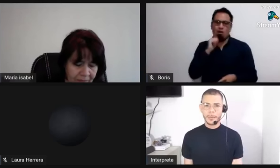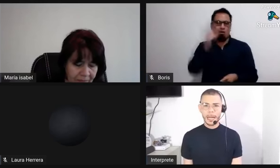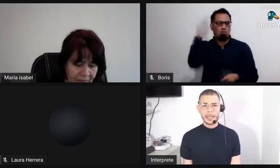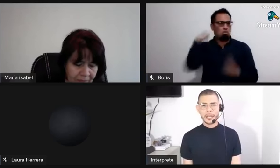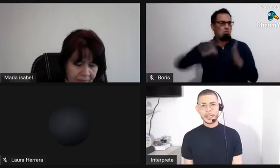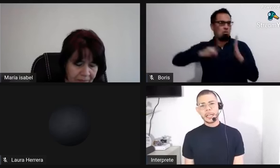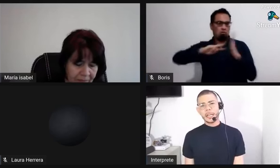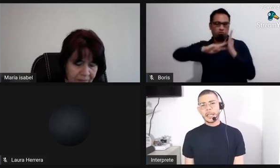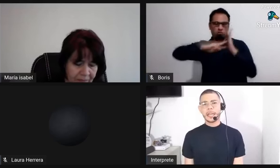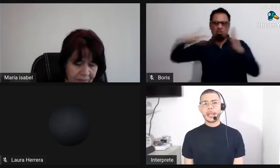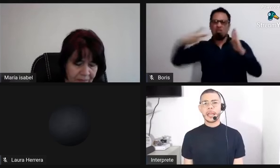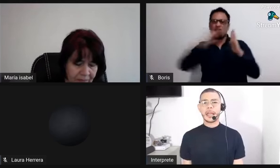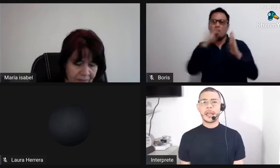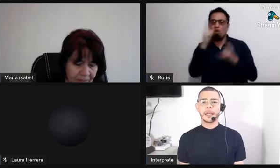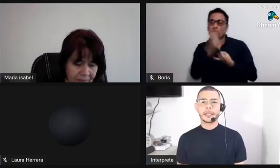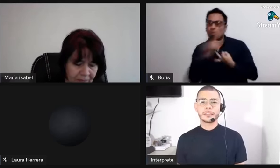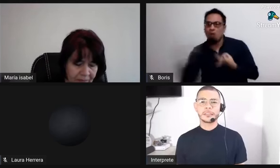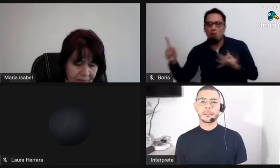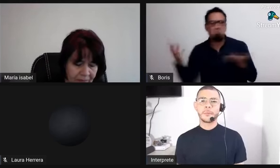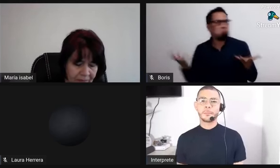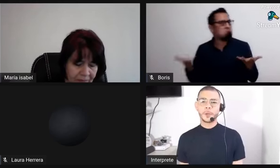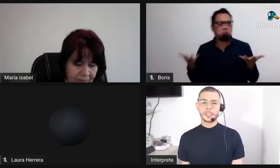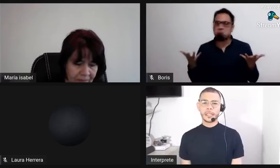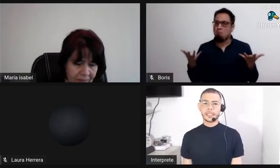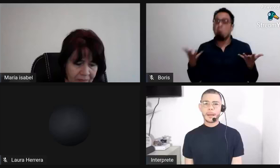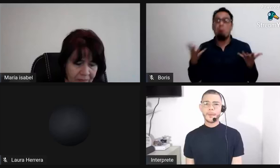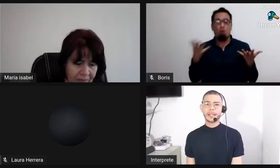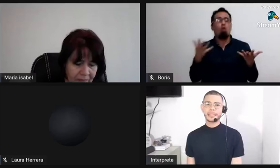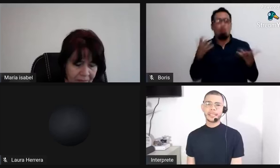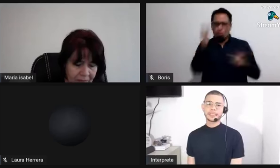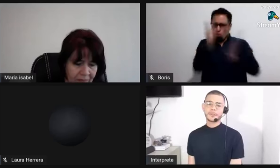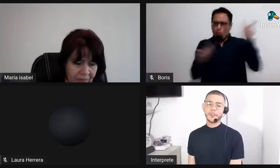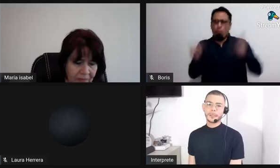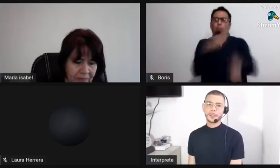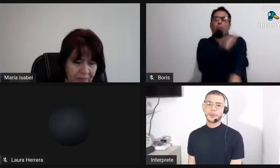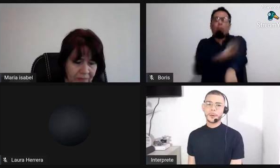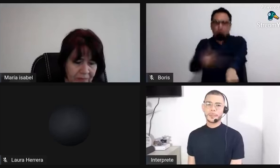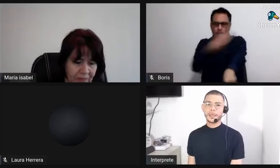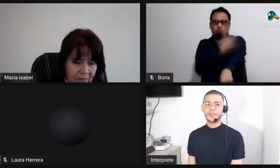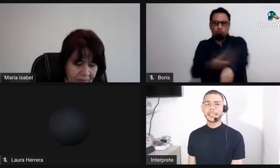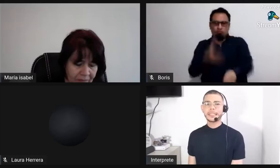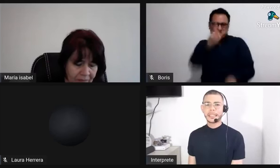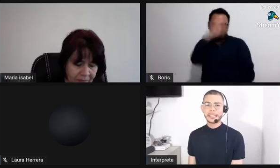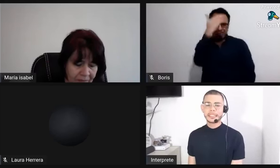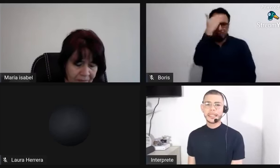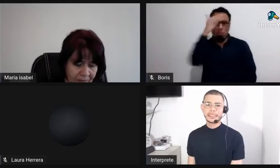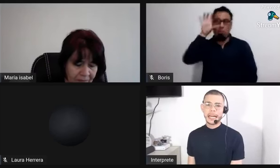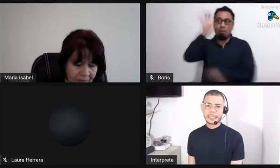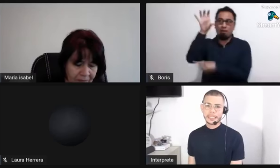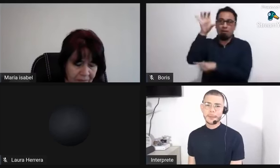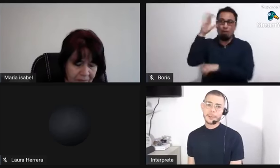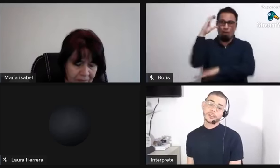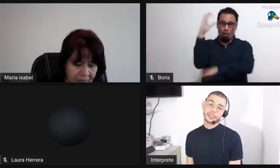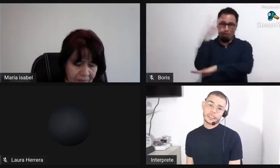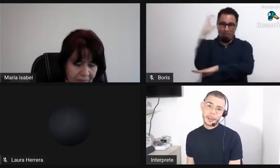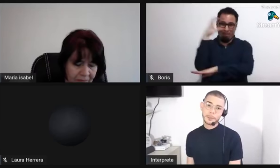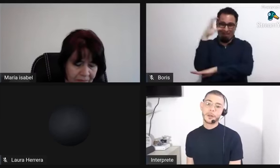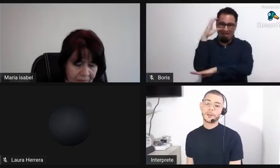Omar, eh, porque digamos que hasta ese momento no había una estadística exacta, pero sí sabemos que